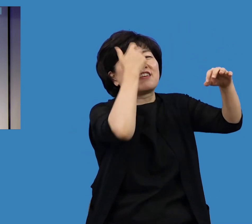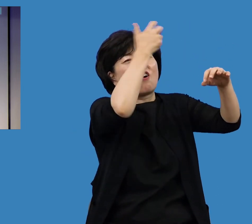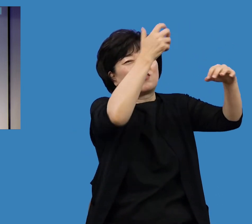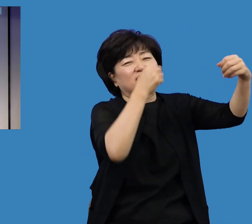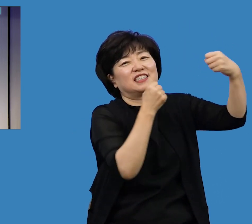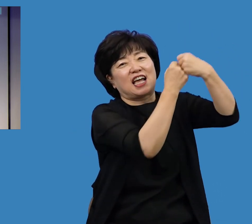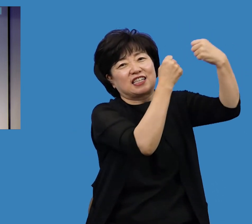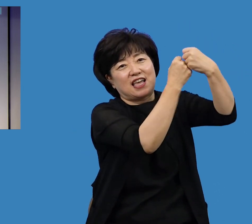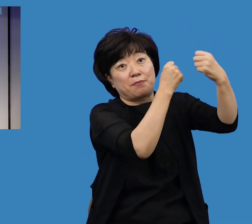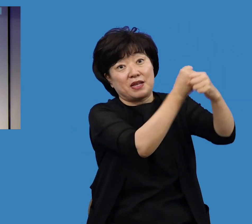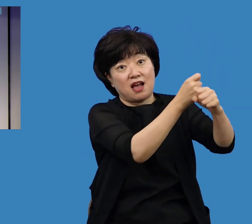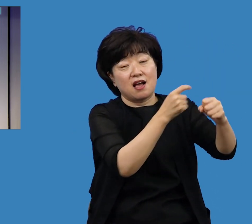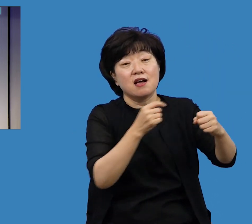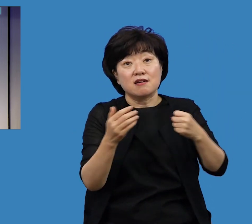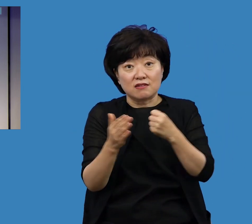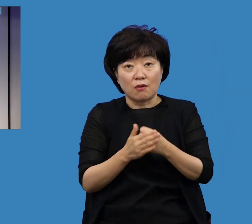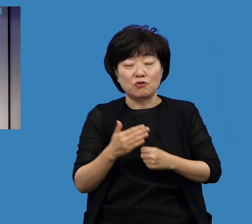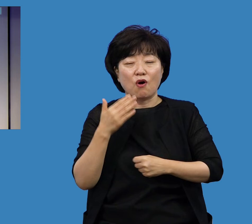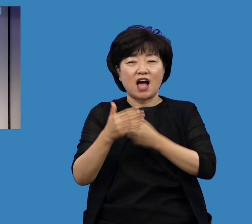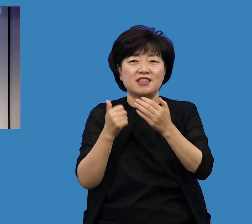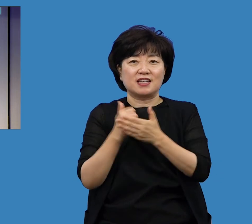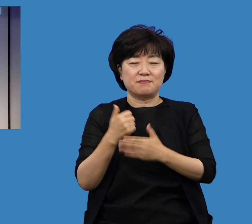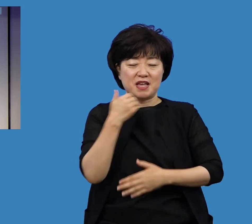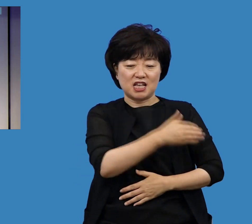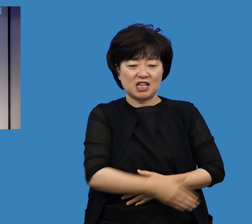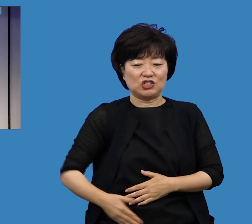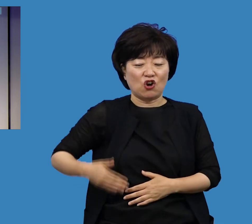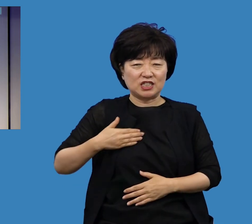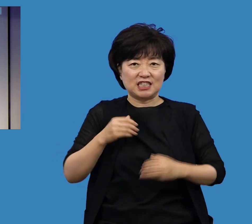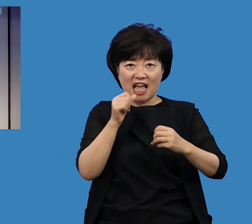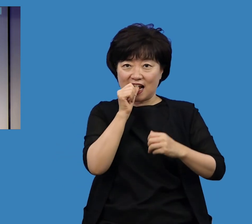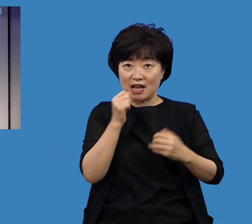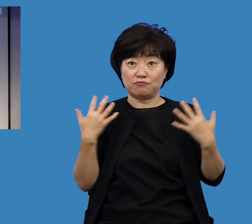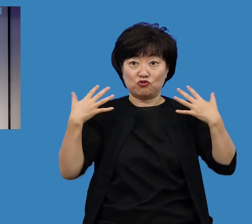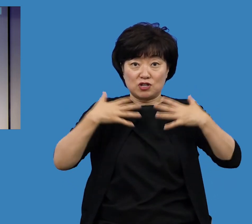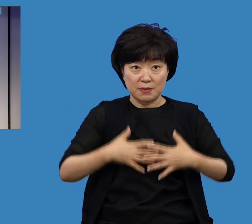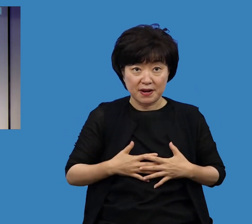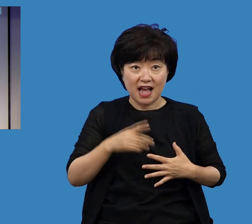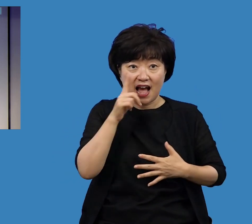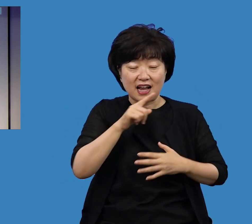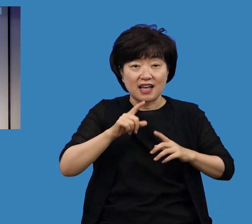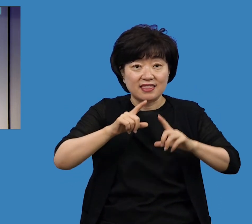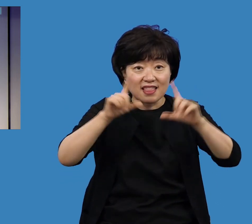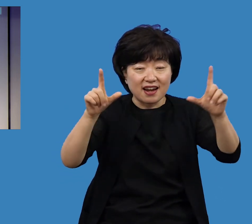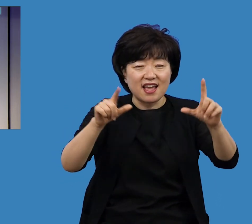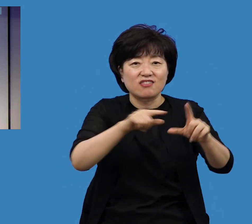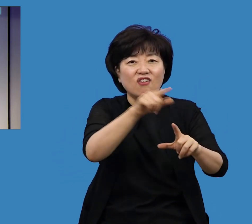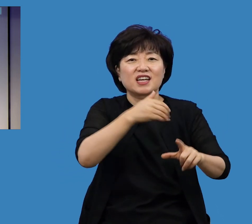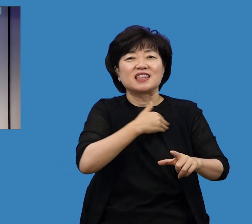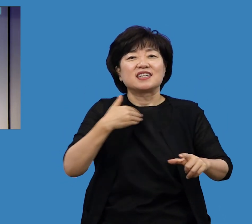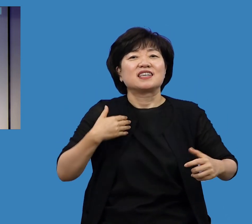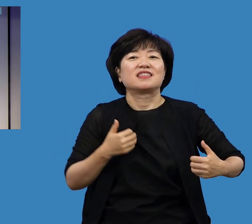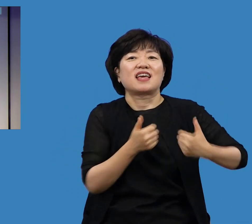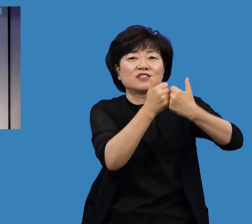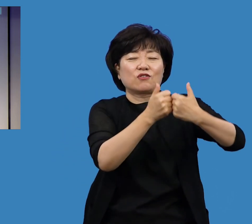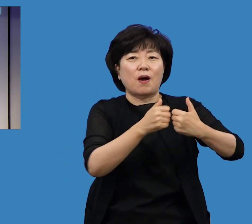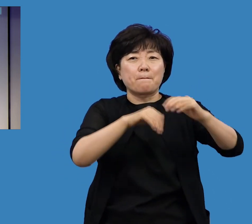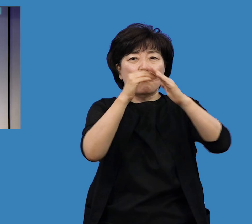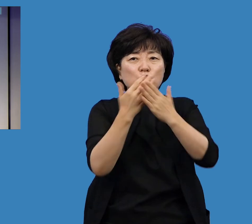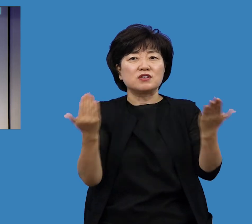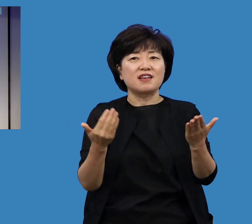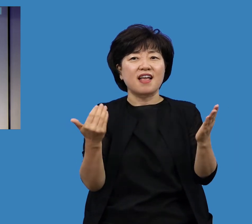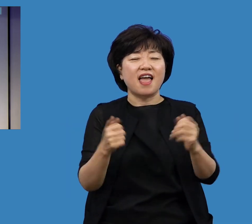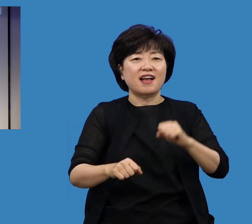그러므로 하나님의 전신갑주를 취하라. 이는 악한 날에 너희가 능히 대적하고 모든 일을 행할 후에 서기 위함이라.